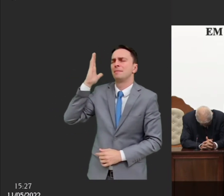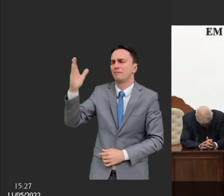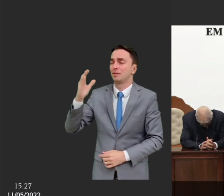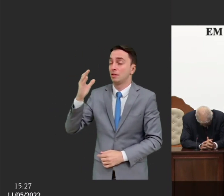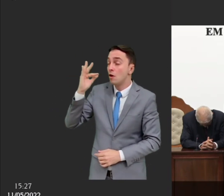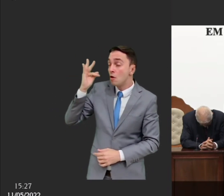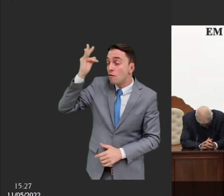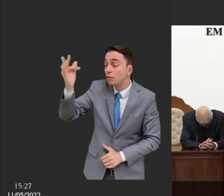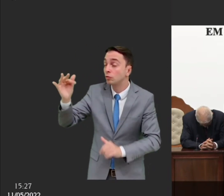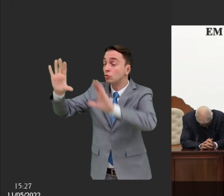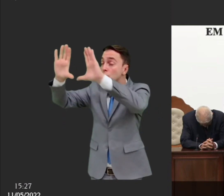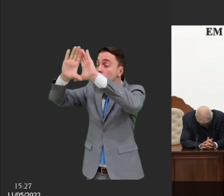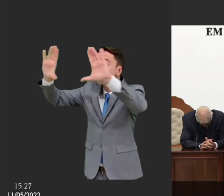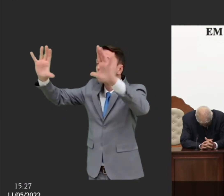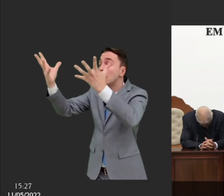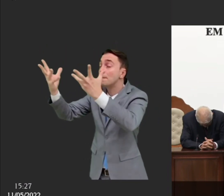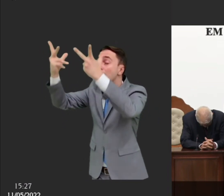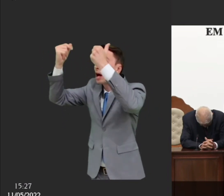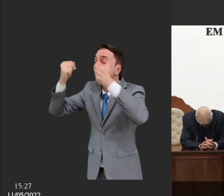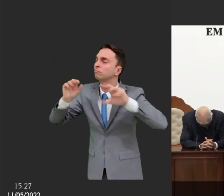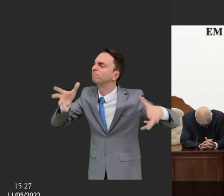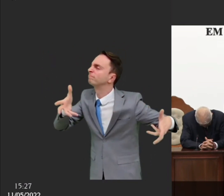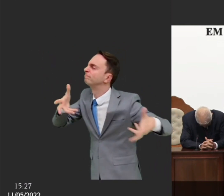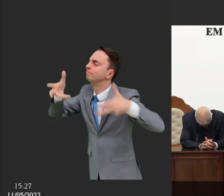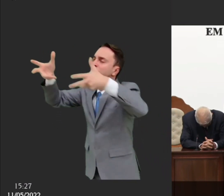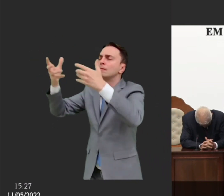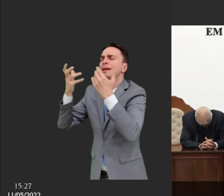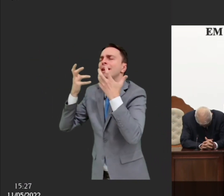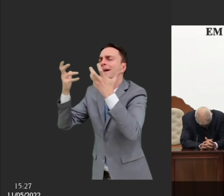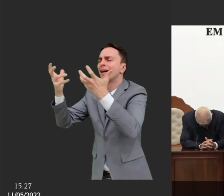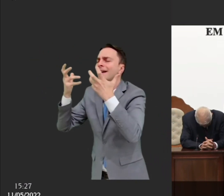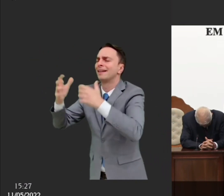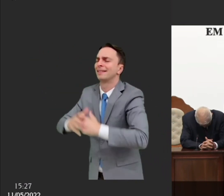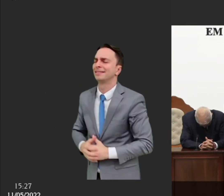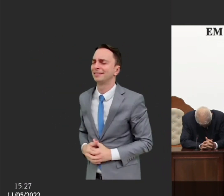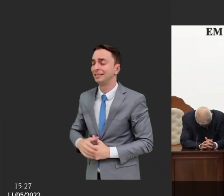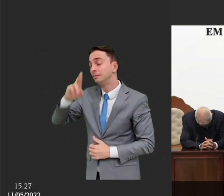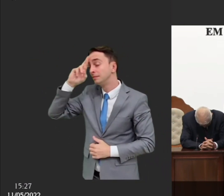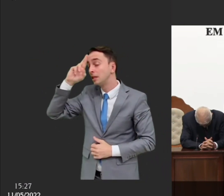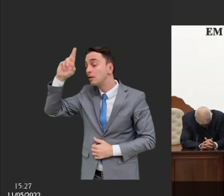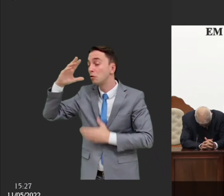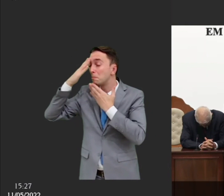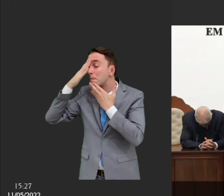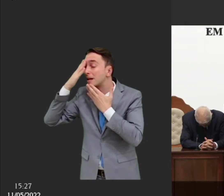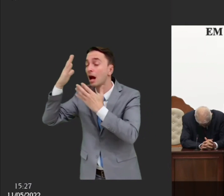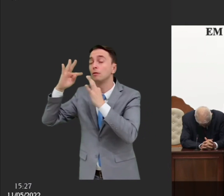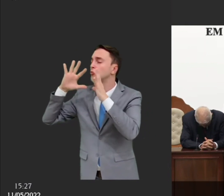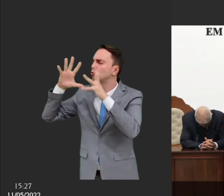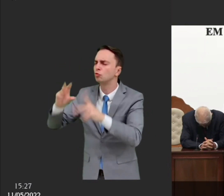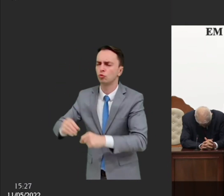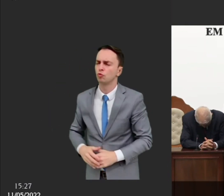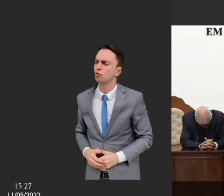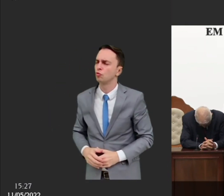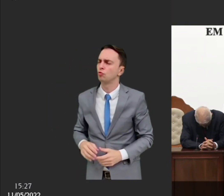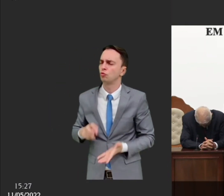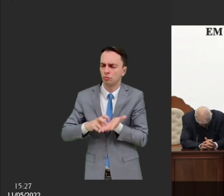Te agradecemos por todo o bem que nos tens feito. Não tem faltado na nossa mesa o pão de cada dia, nem a roupa para nós nos